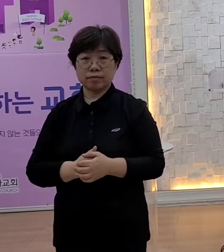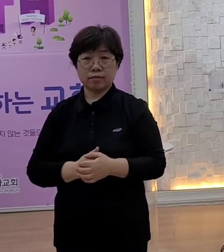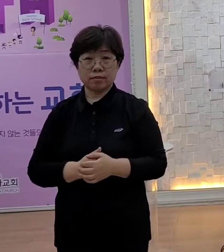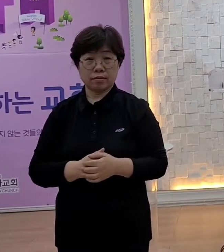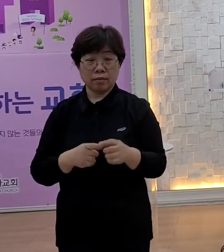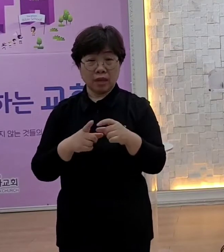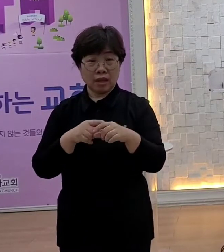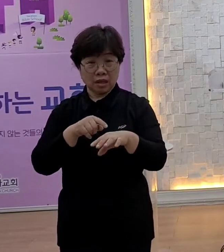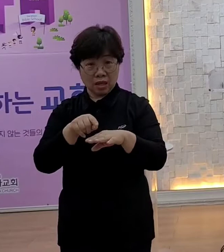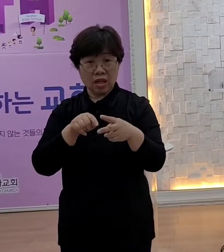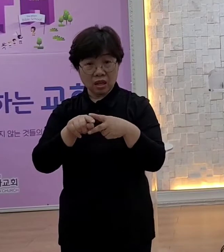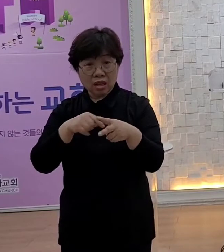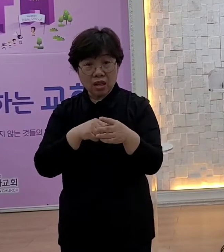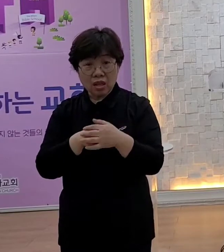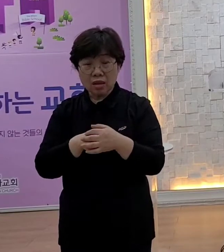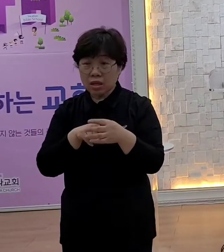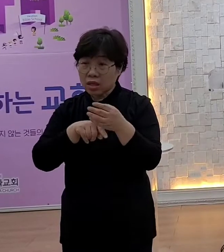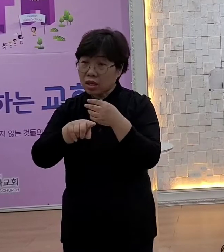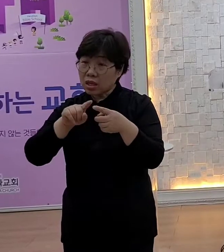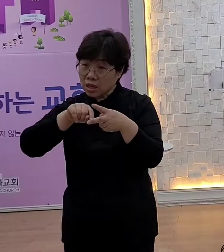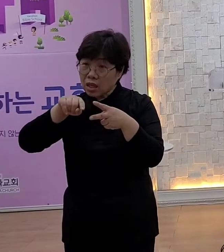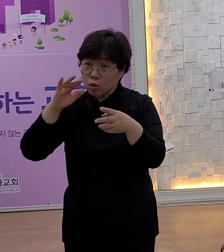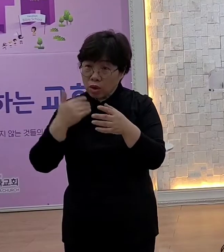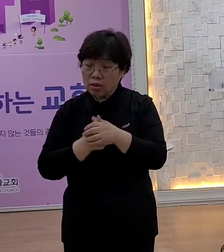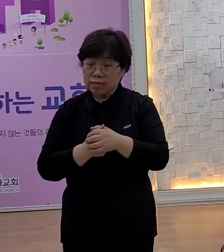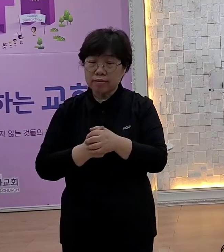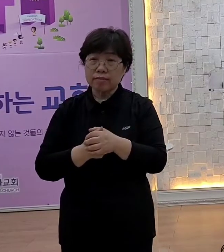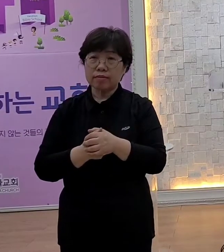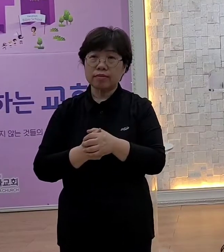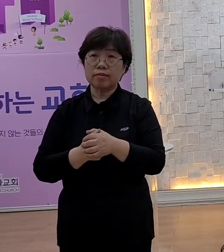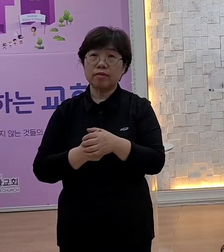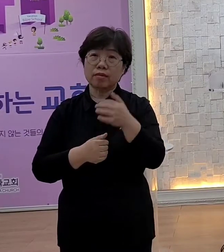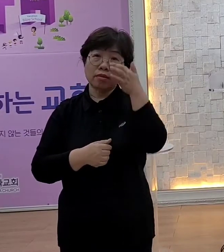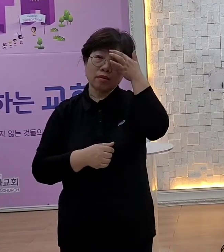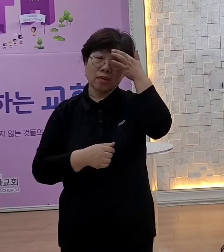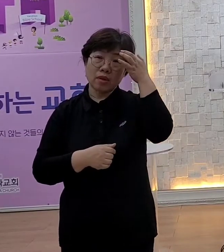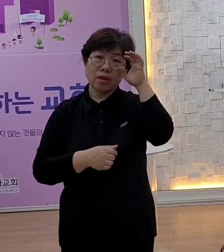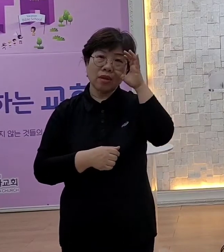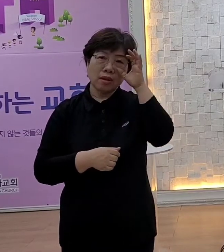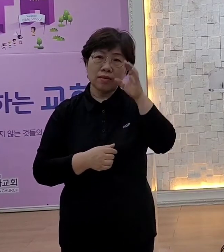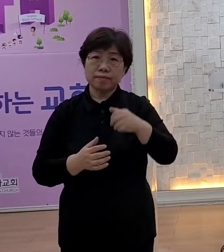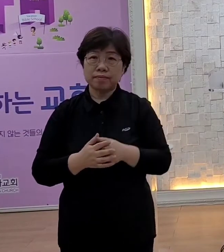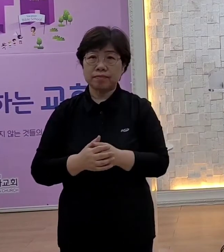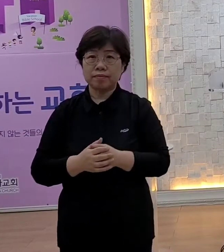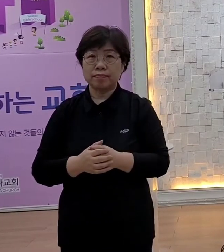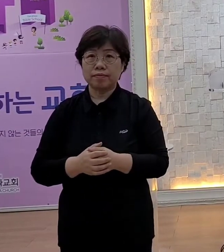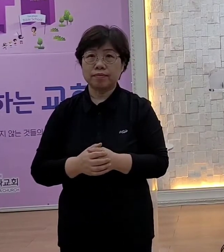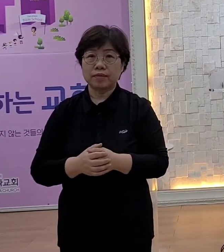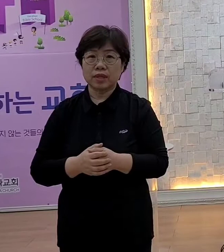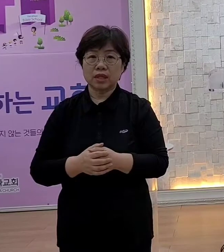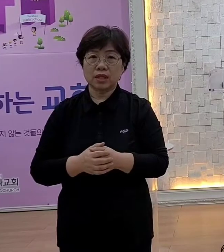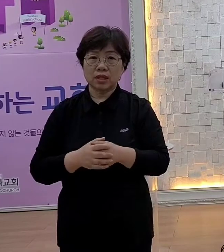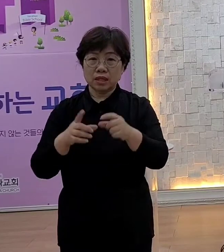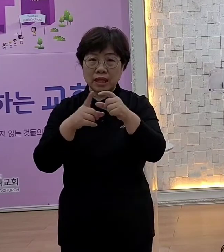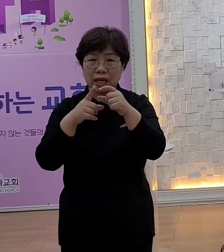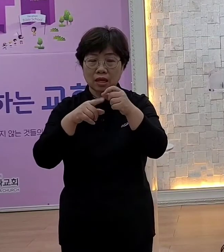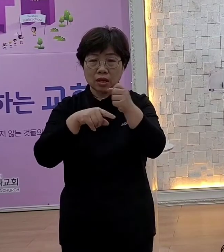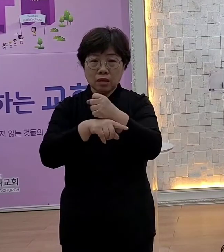마음을 내셨다면 그렇게 알고 보니까 보세요. 자, 니느웨